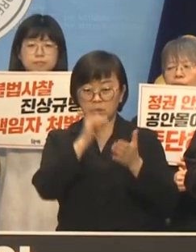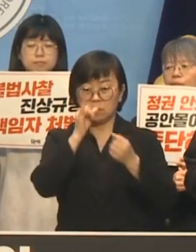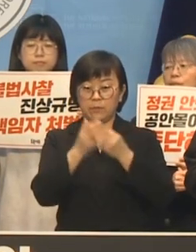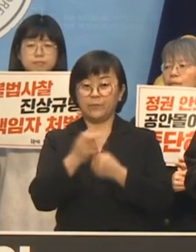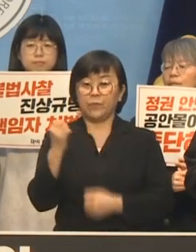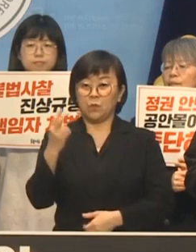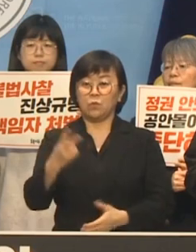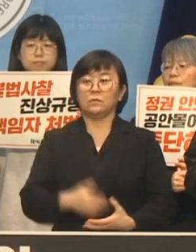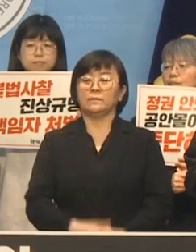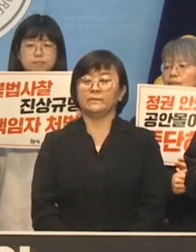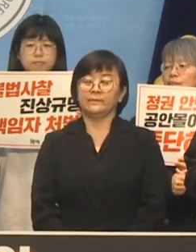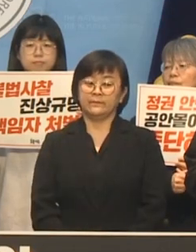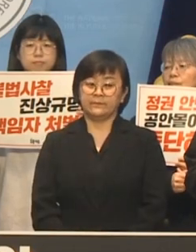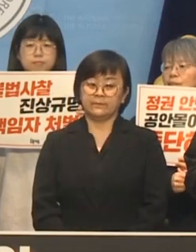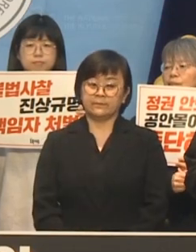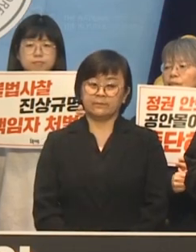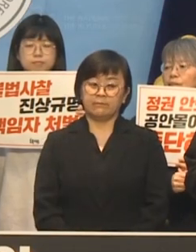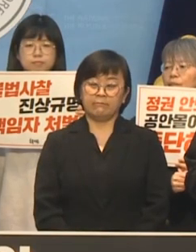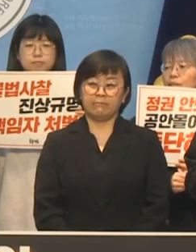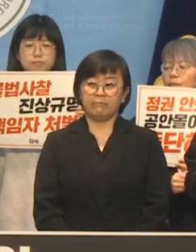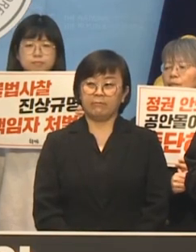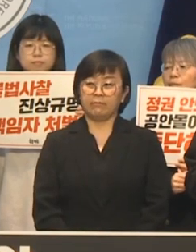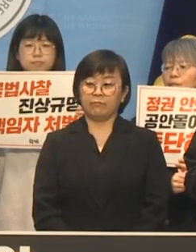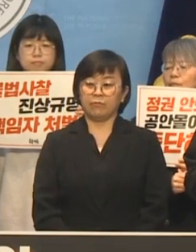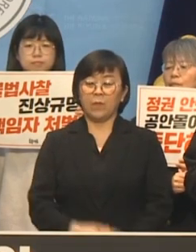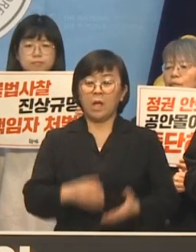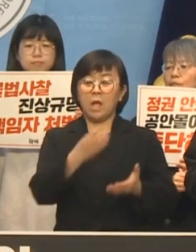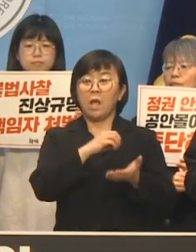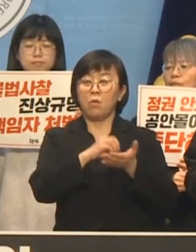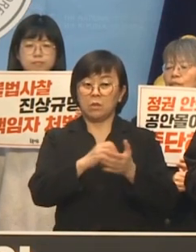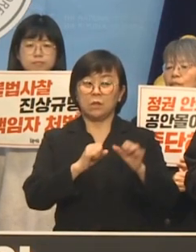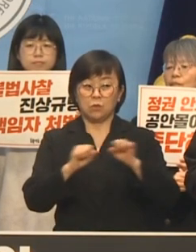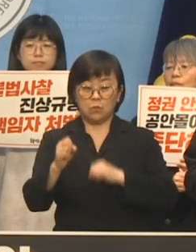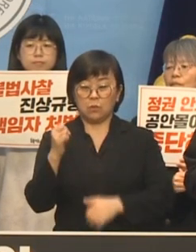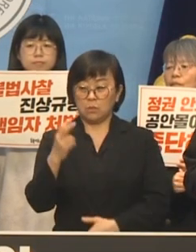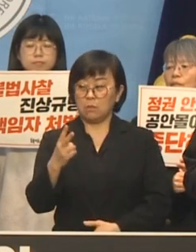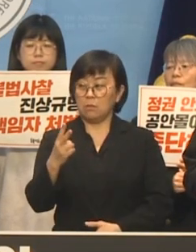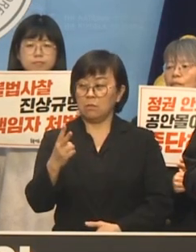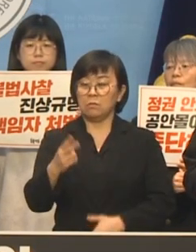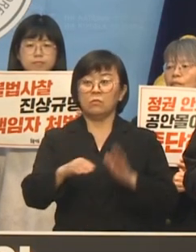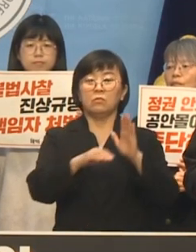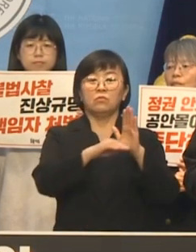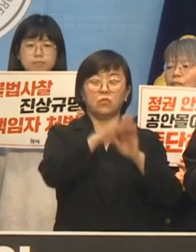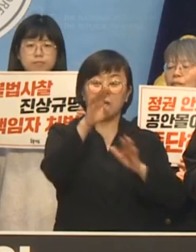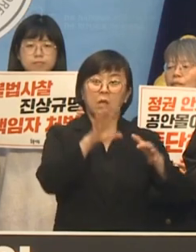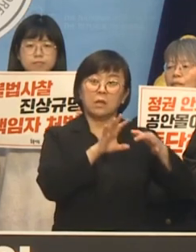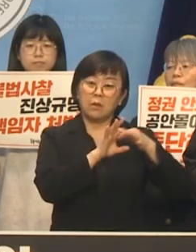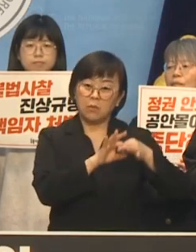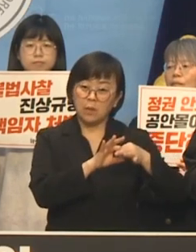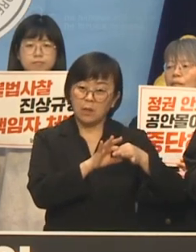심지어는 이런 회원들의 활동과 북한과 연계